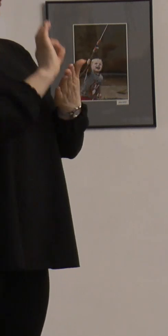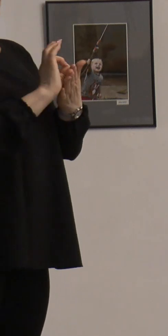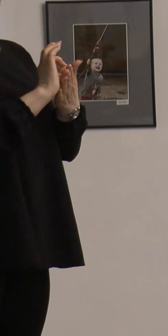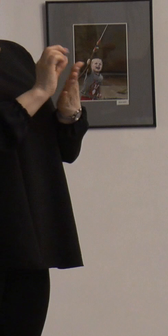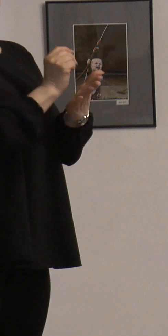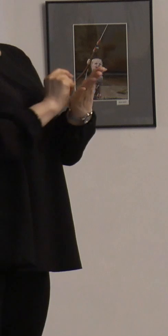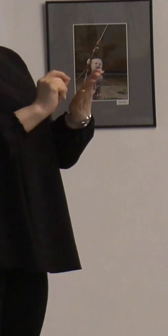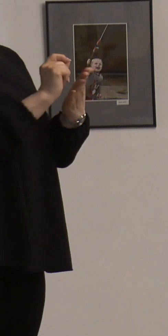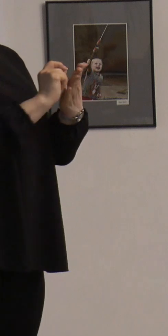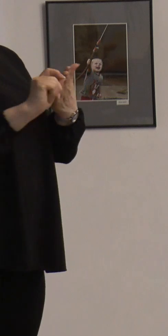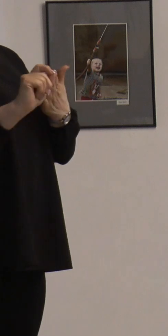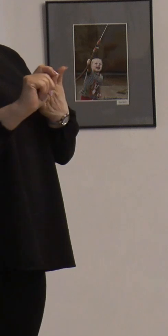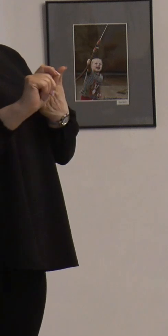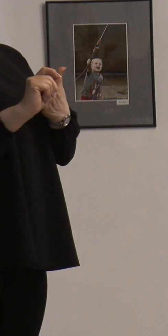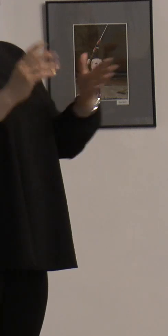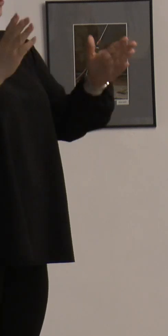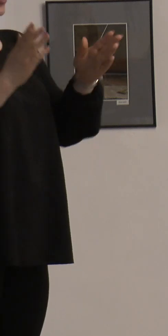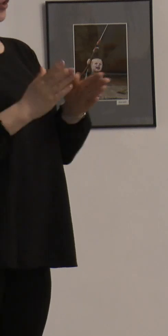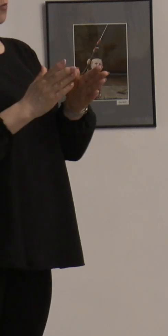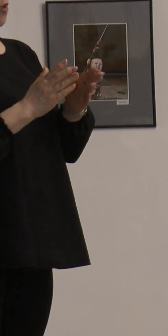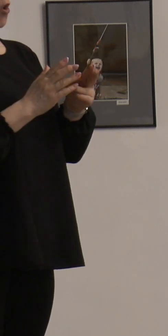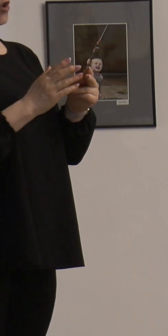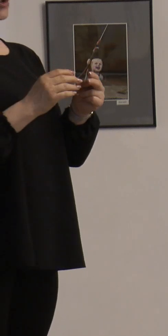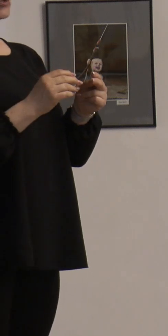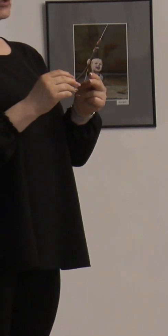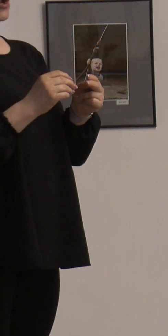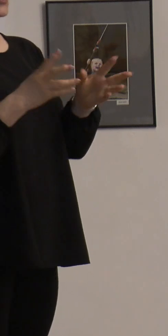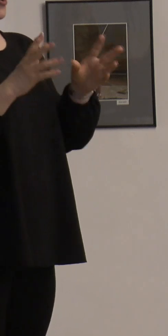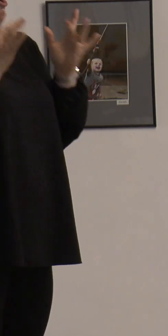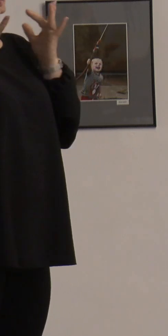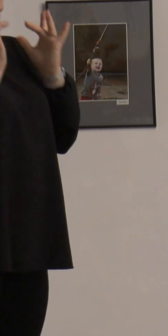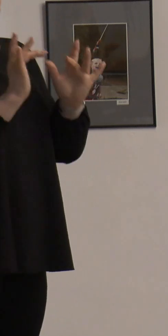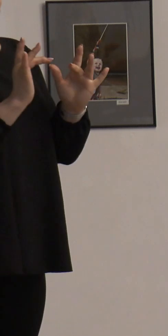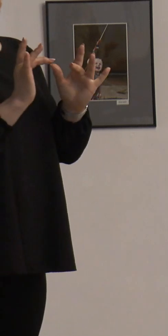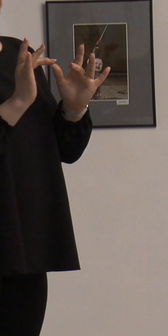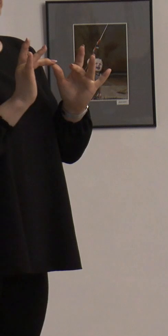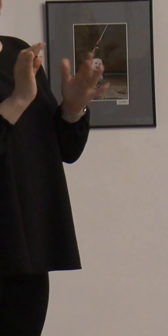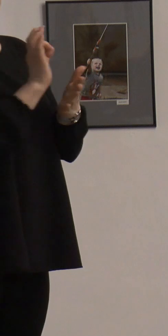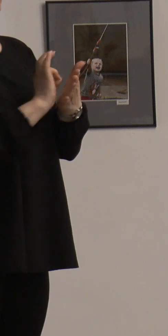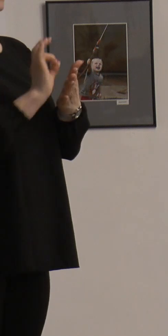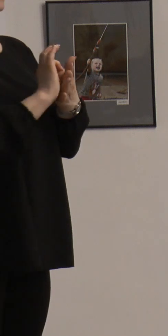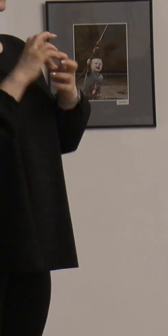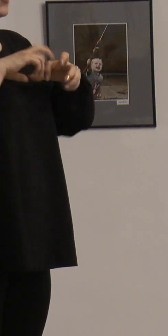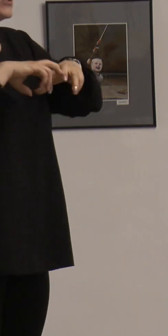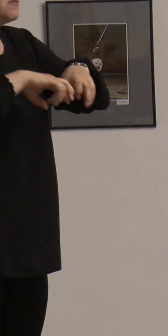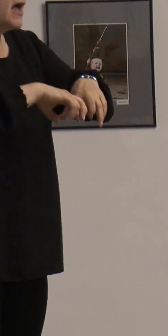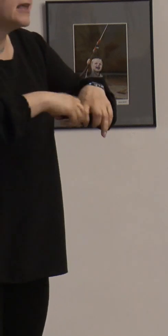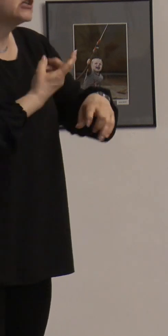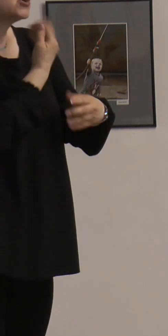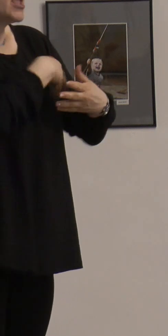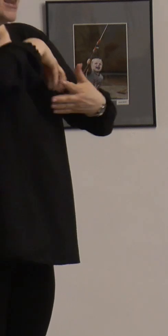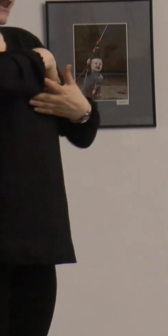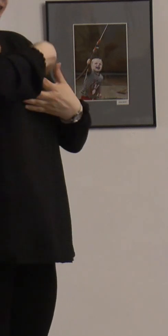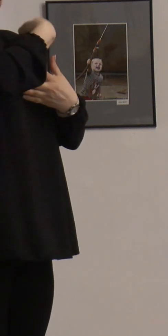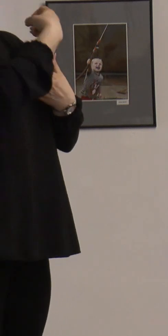vers, az a tömör, az a kincs, amit a költő kibányász a saját